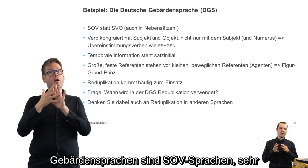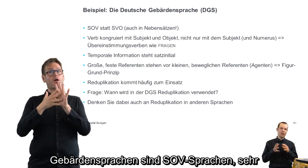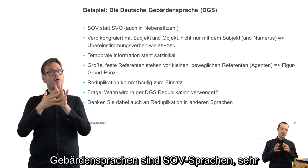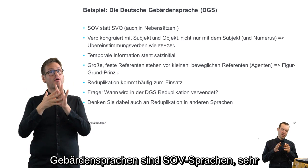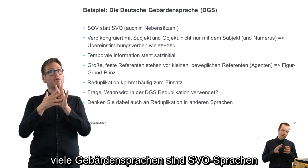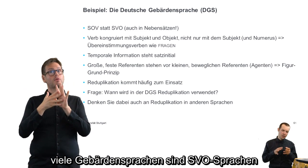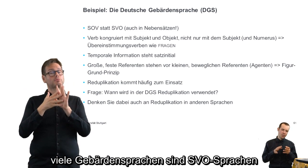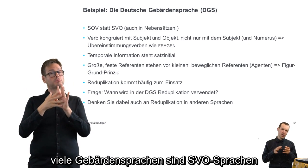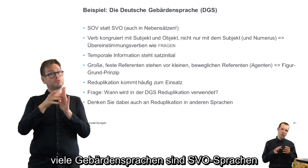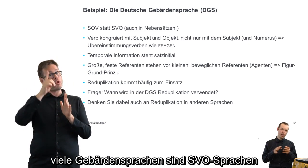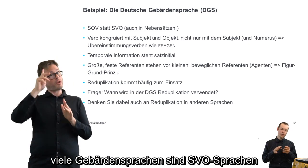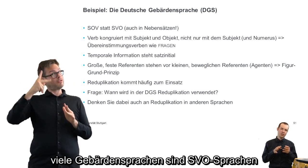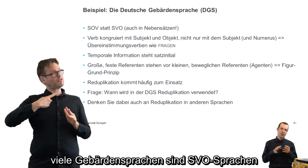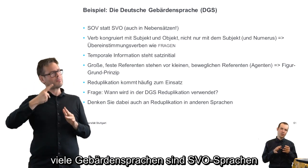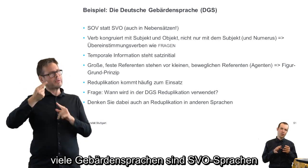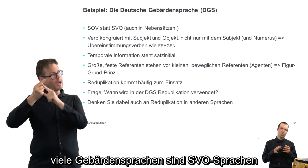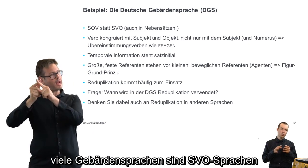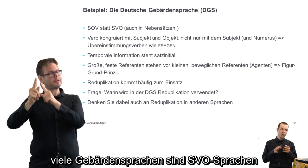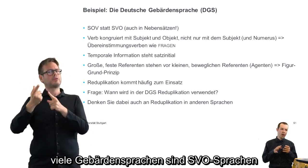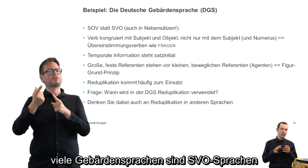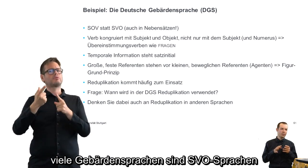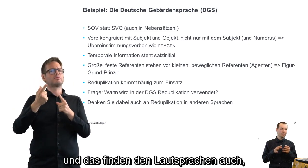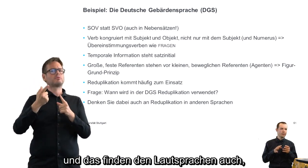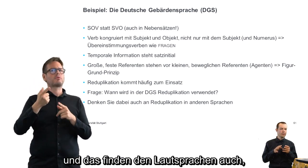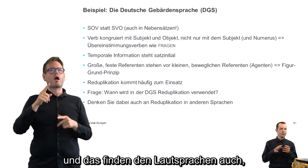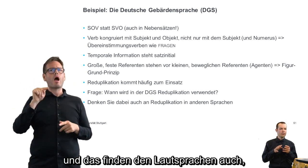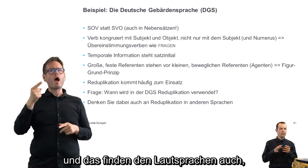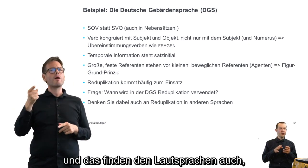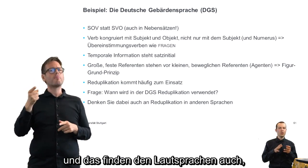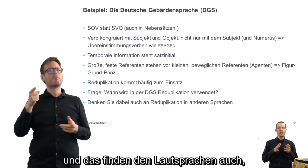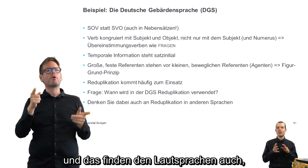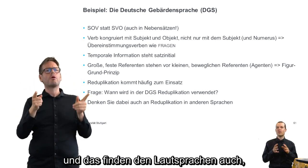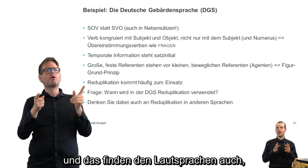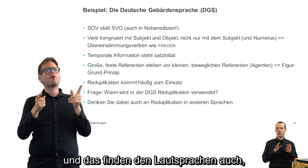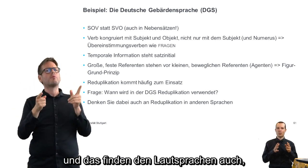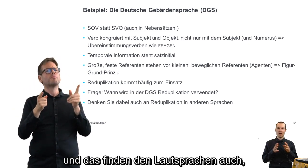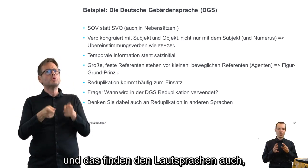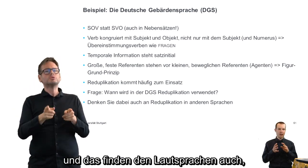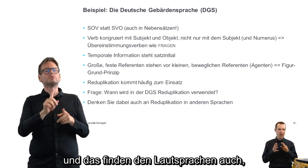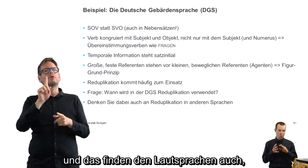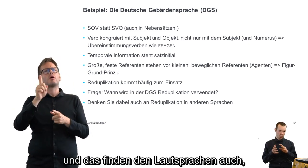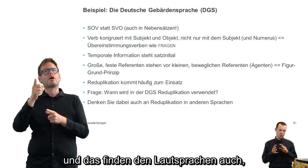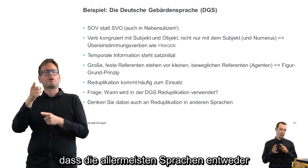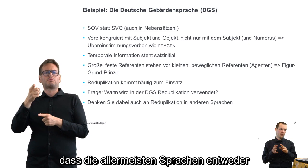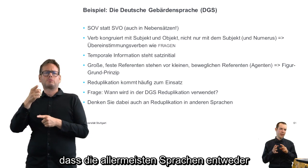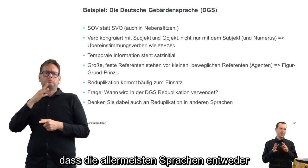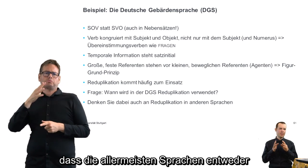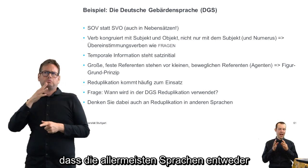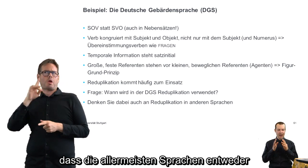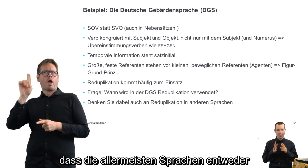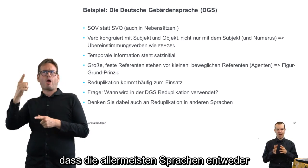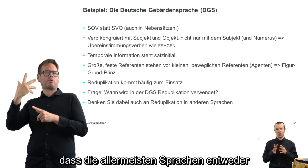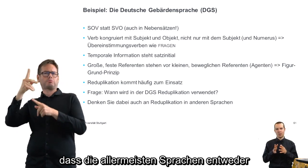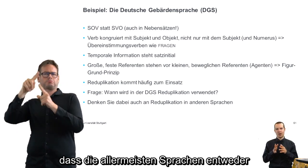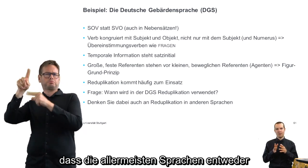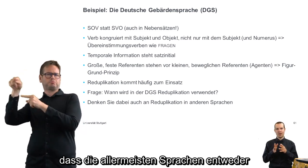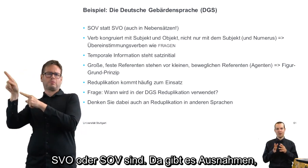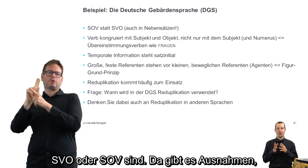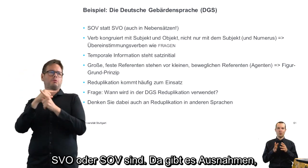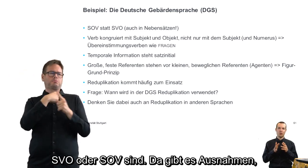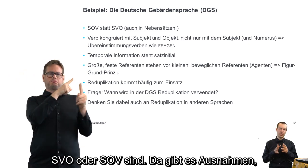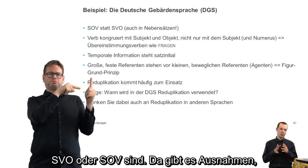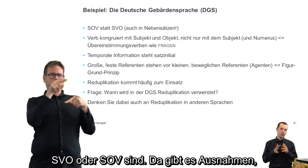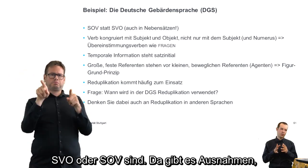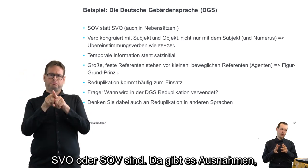Sprachen sehr viele Gebärdensprachen sind SVO Sprachen und das finden wir in Lautsprachen auch so dass die allermeisten Sprachen